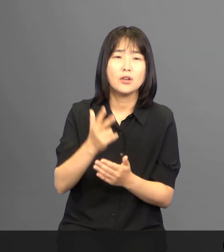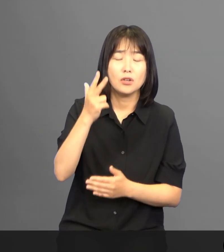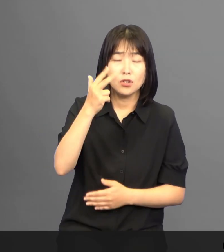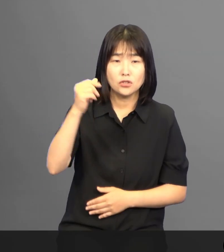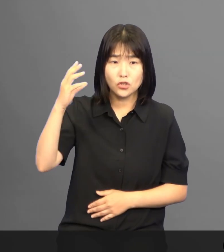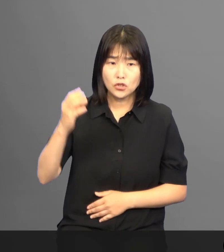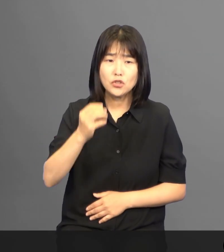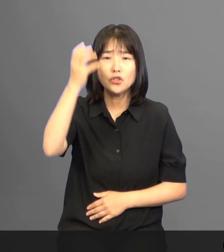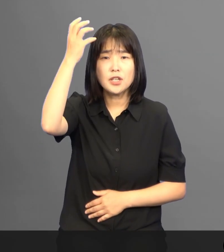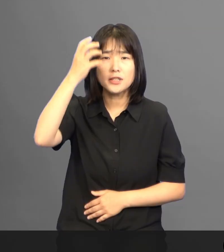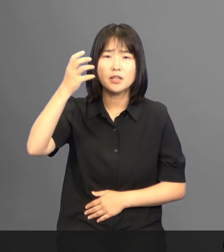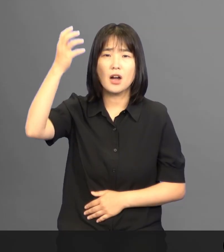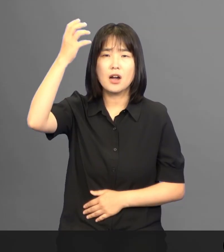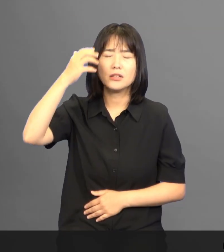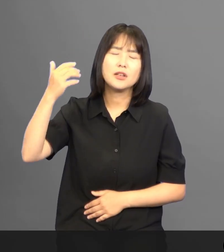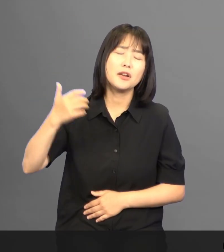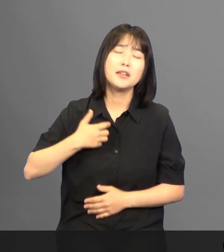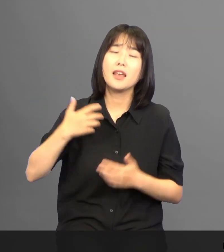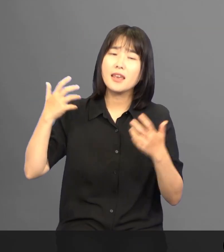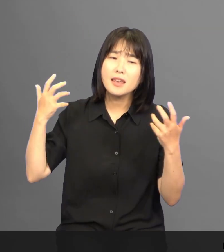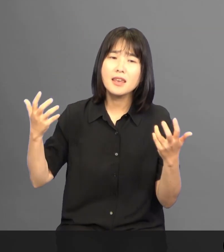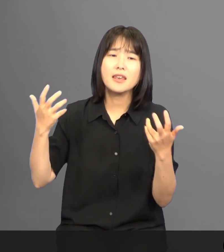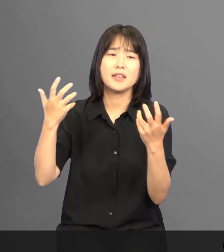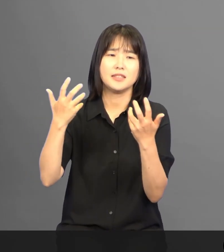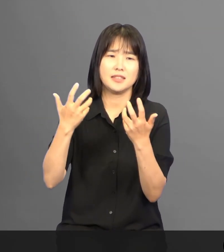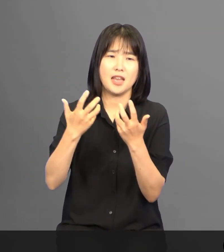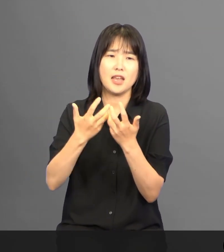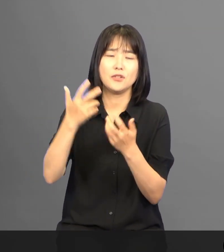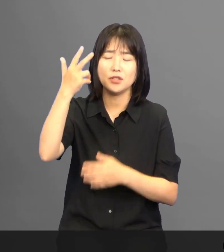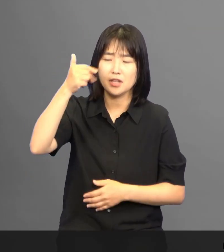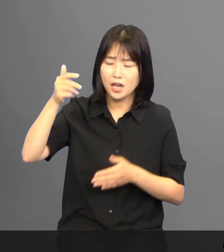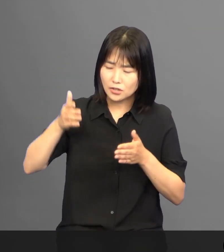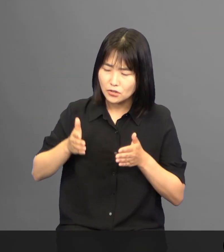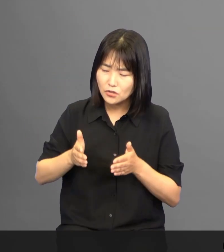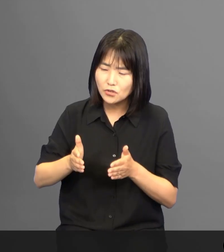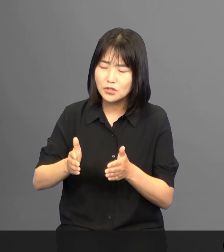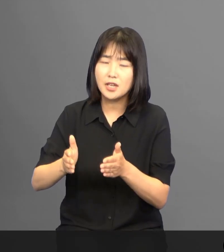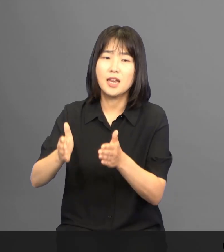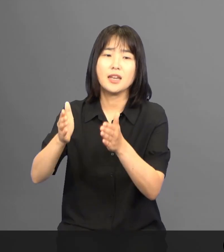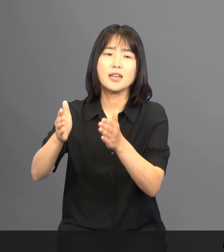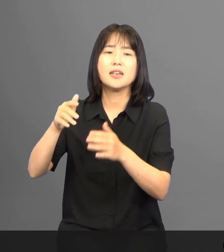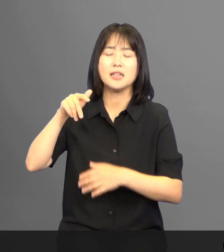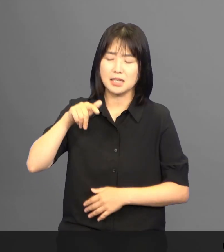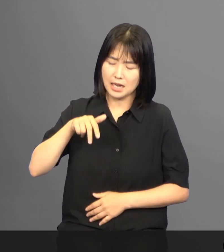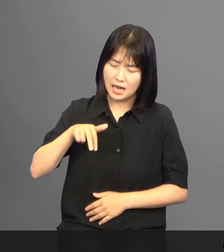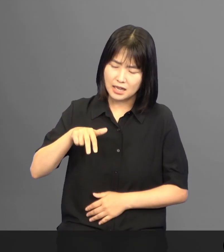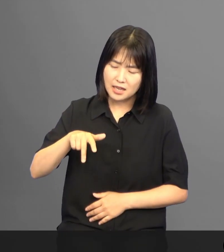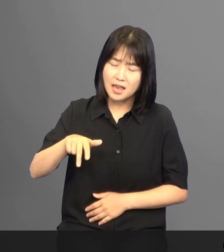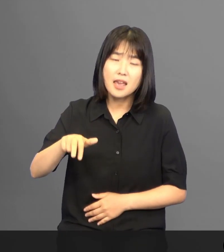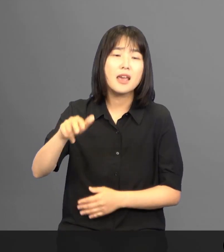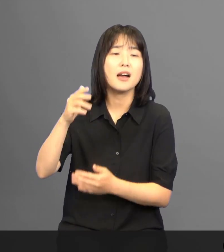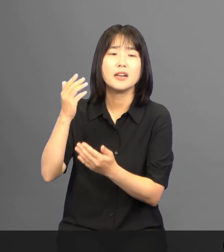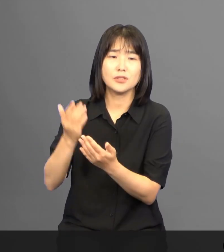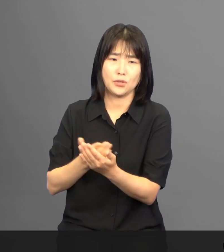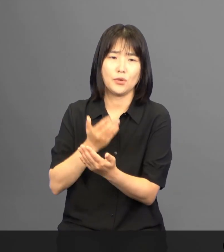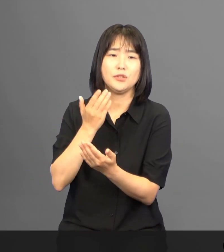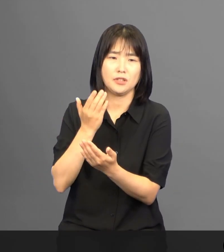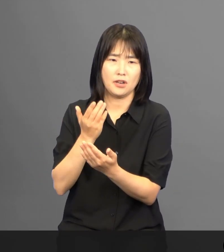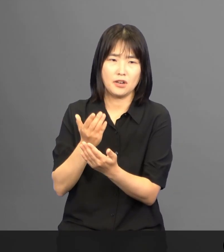채우사. 주의 성령 내게 채우사 주의 길 가게